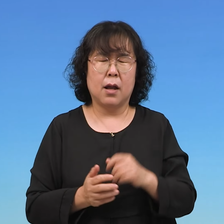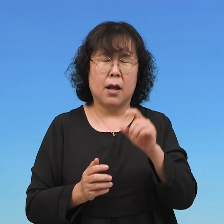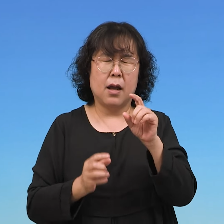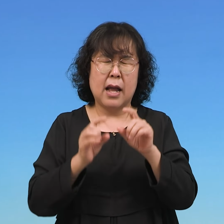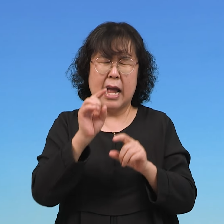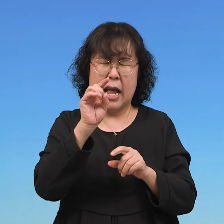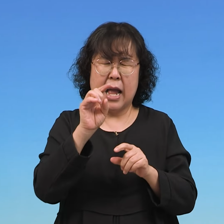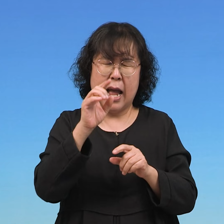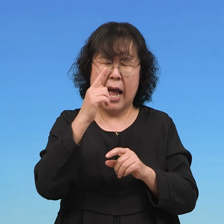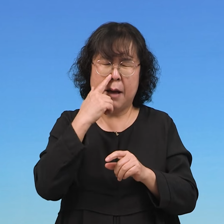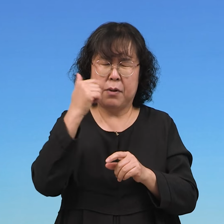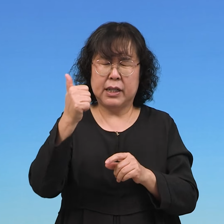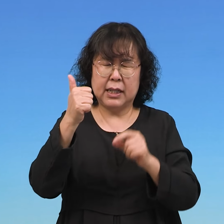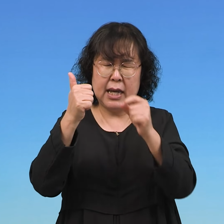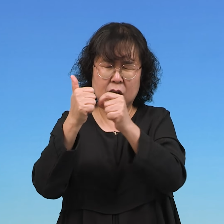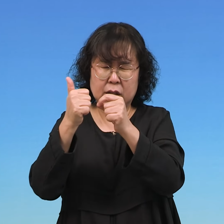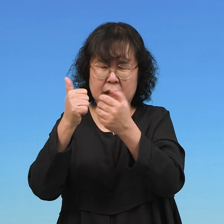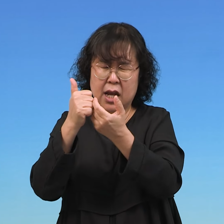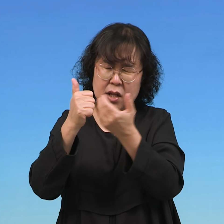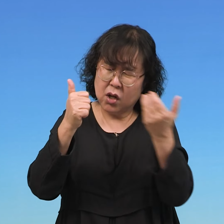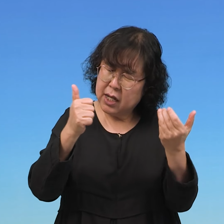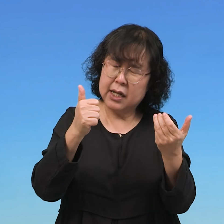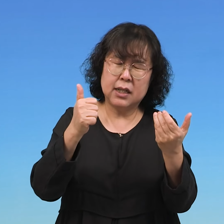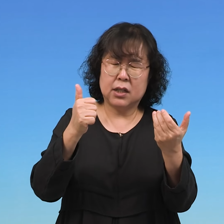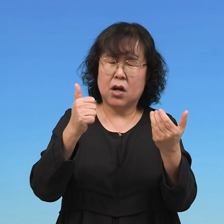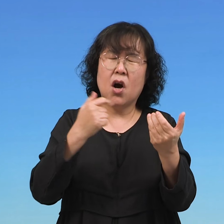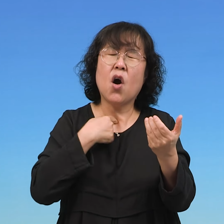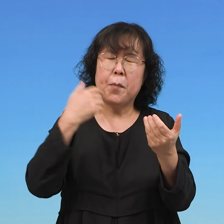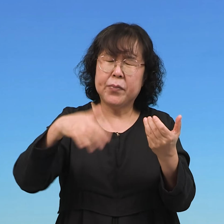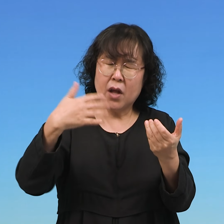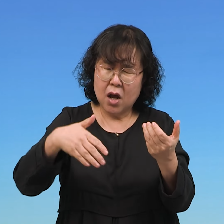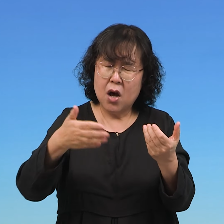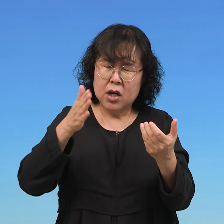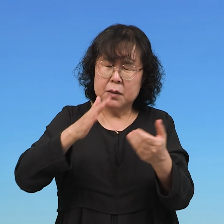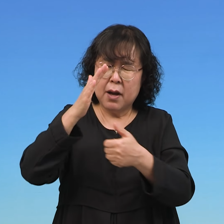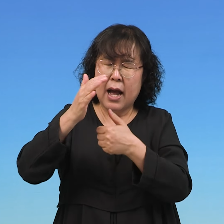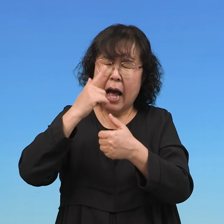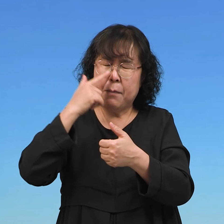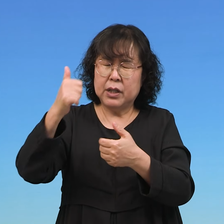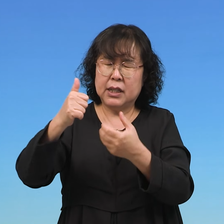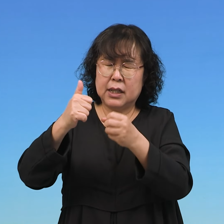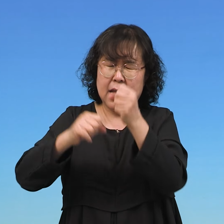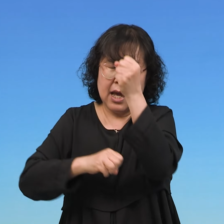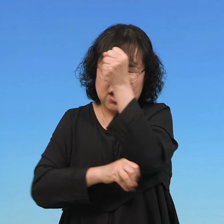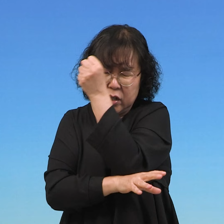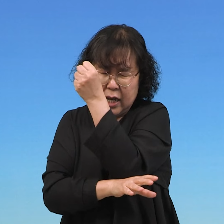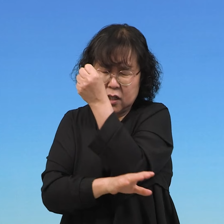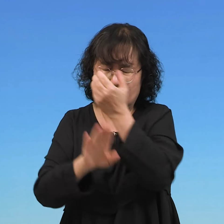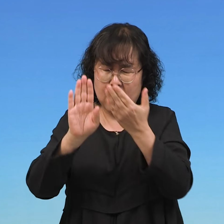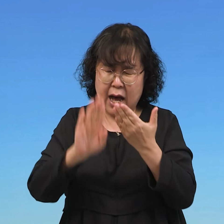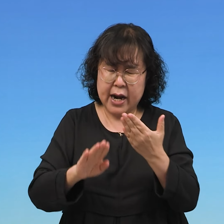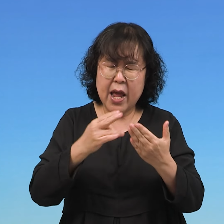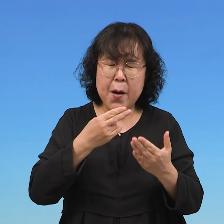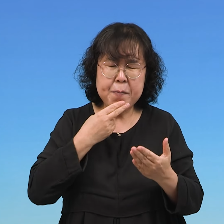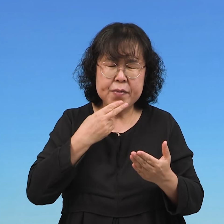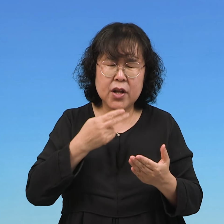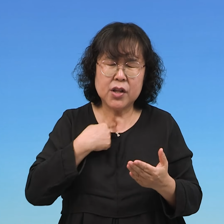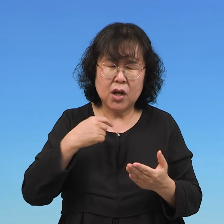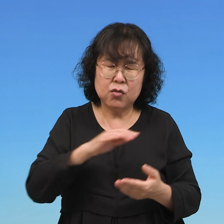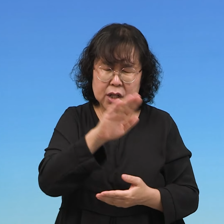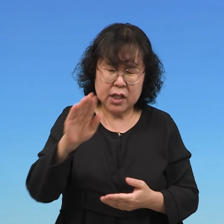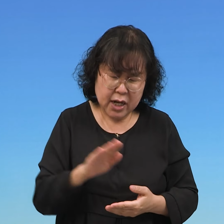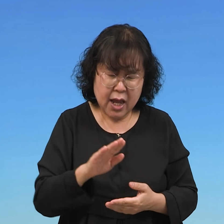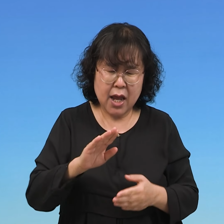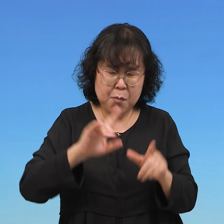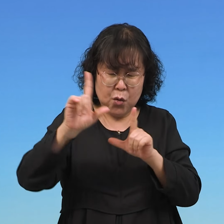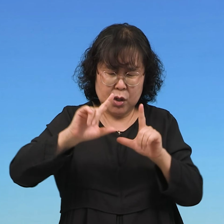없지만 아버지의 영향력을 잊지 않았던 그 큰아들을 돌아보며 두려워버렸습니다. 우리들 내면에